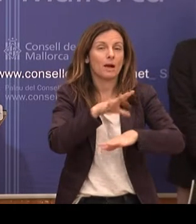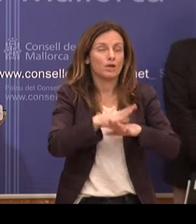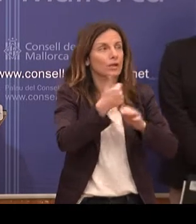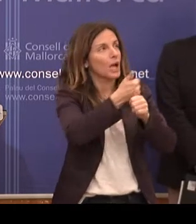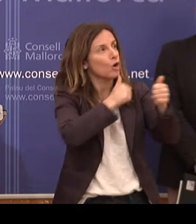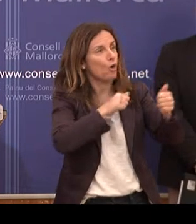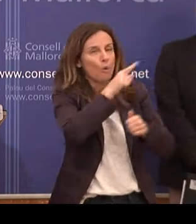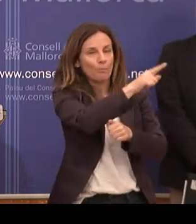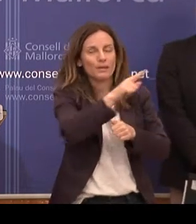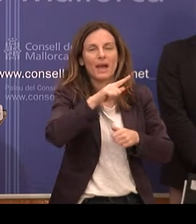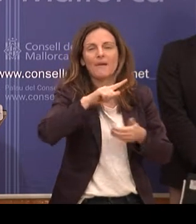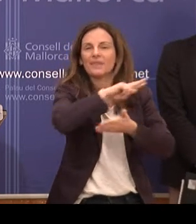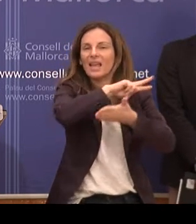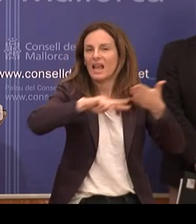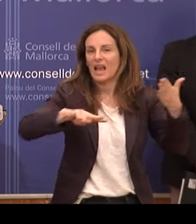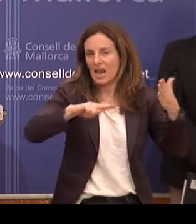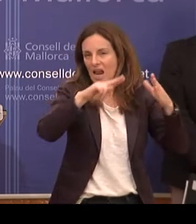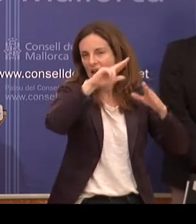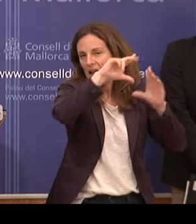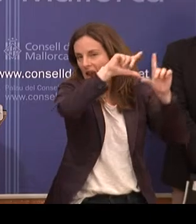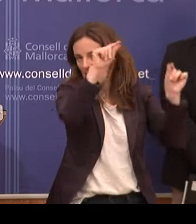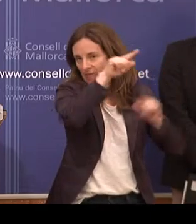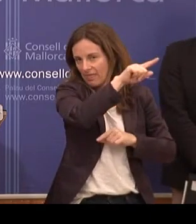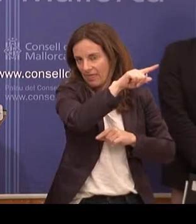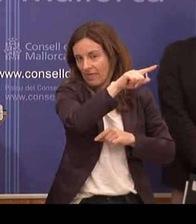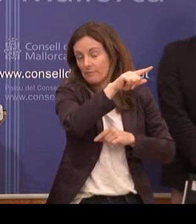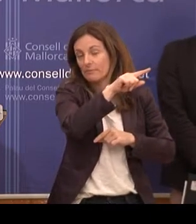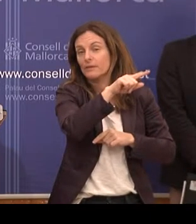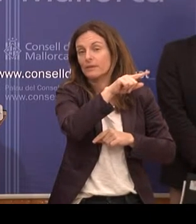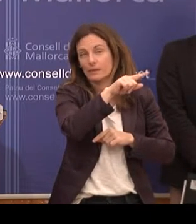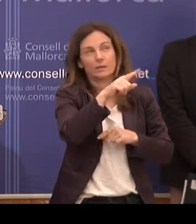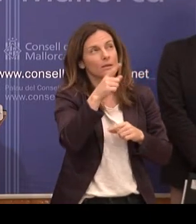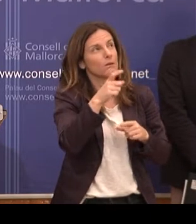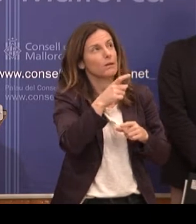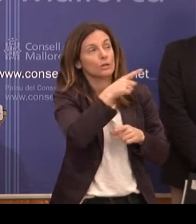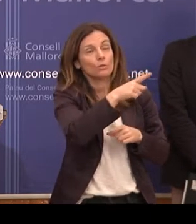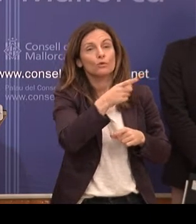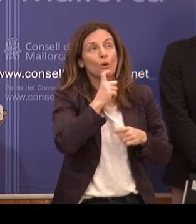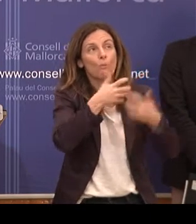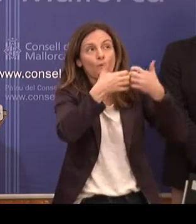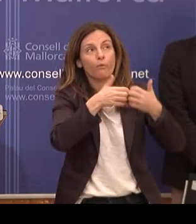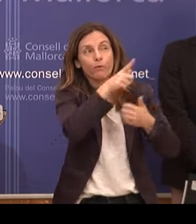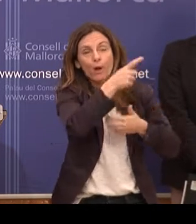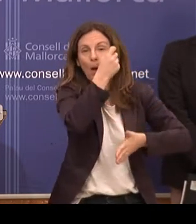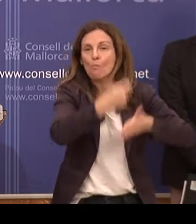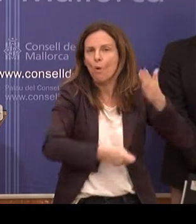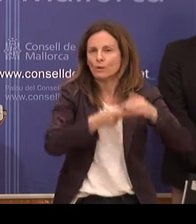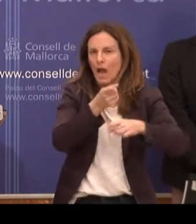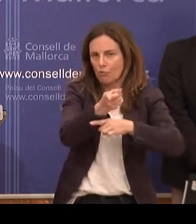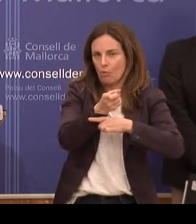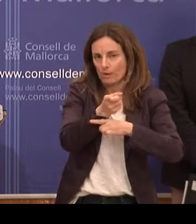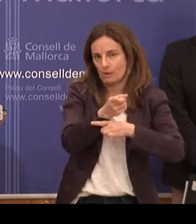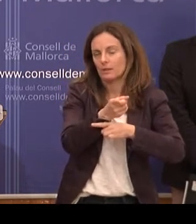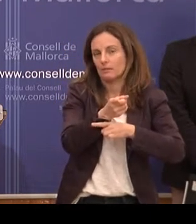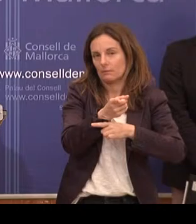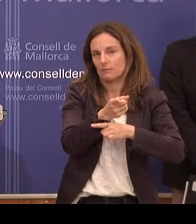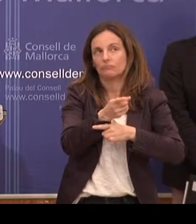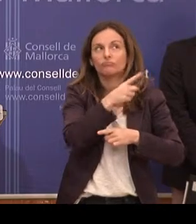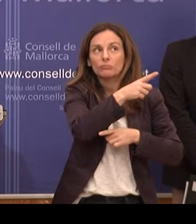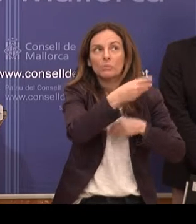a poc a poc va donant expedients de reiteració d'aquestes òrders de demolició. Amb aquesta reiteració de les òrders de